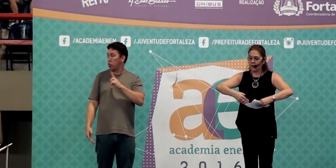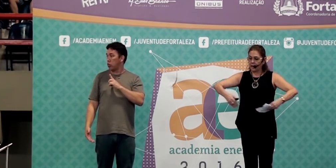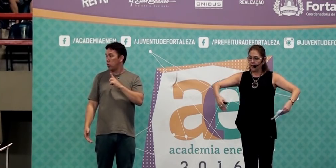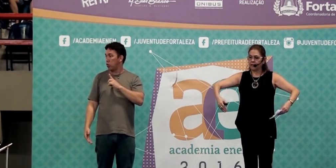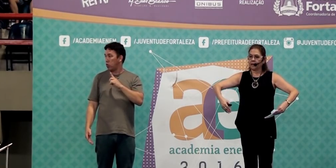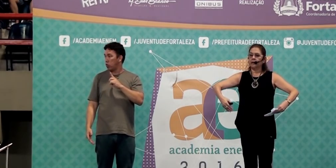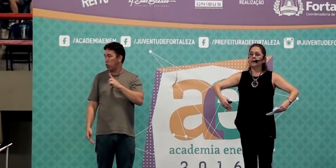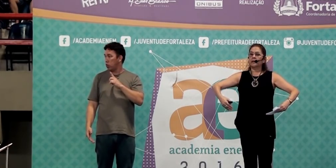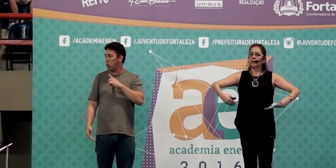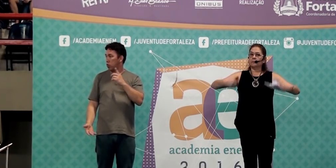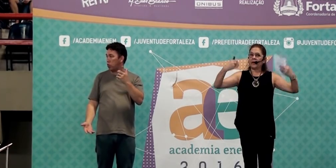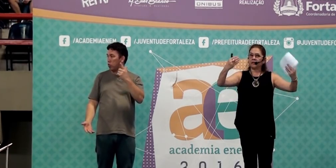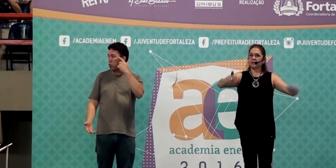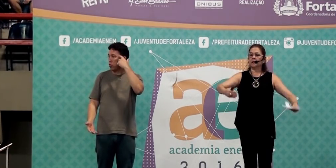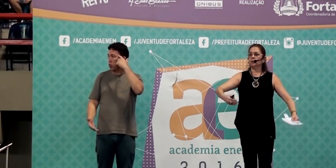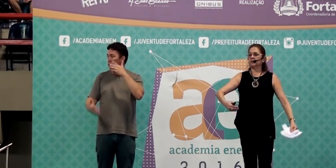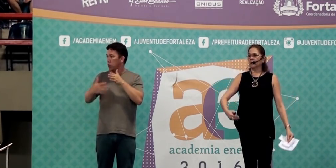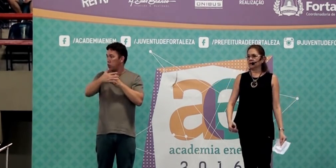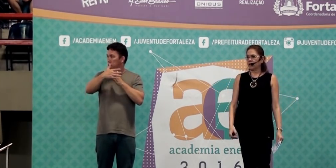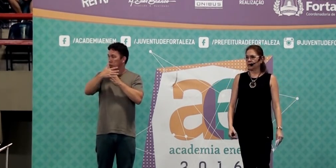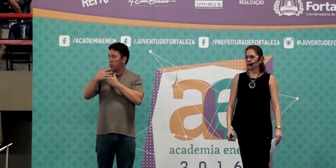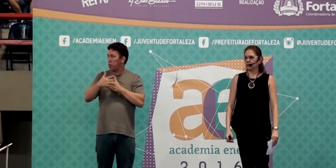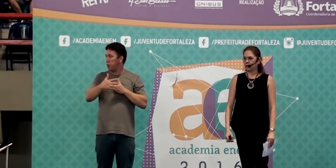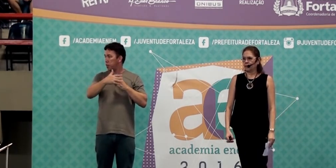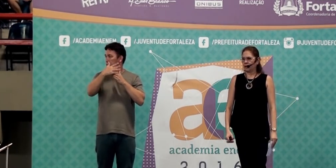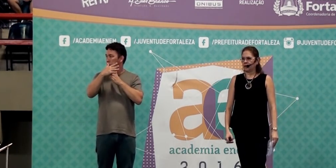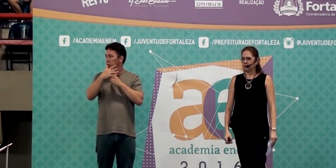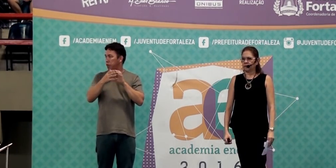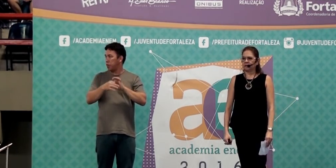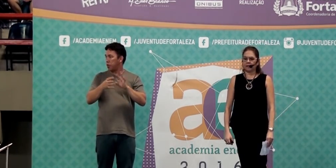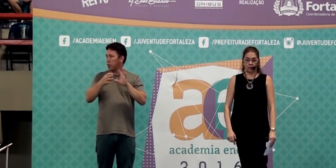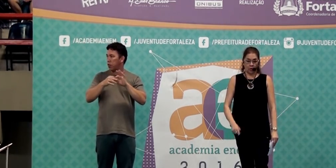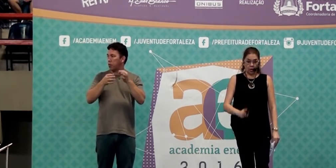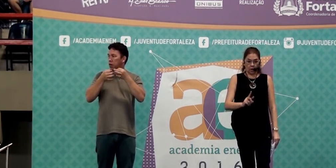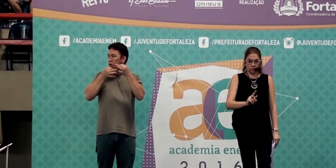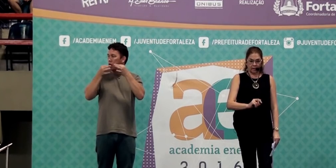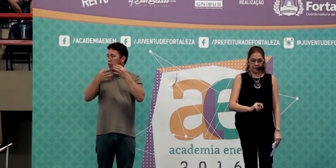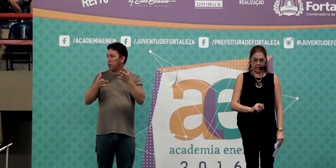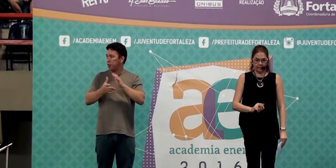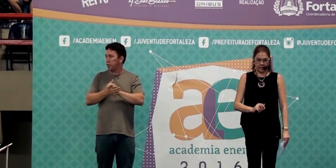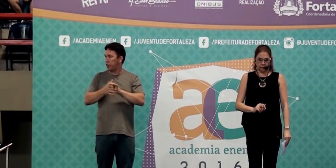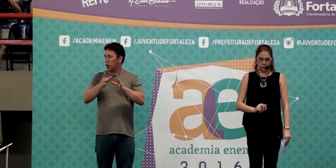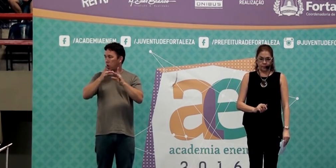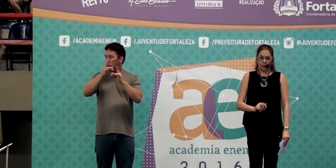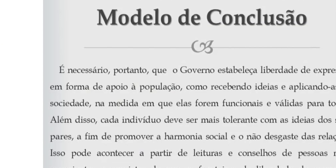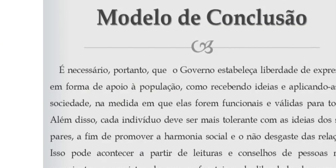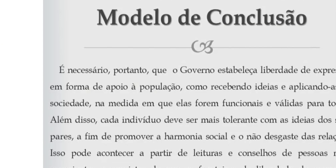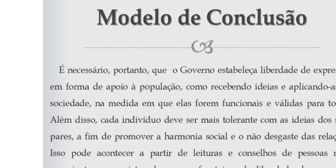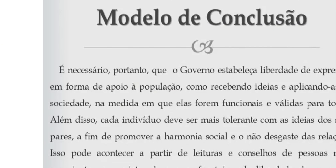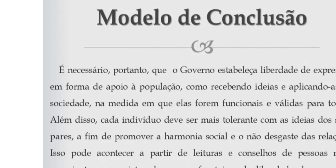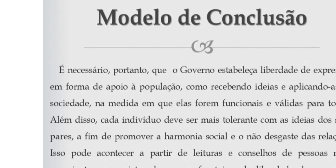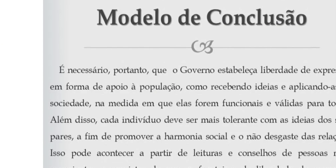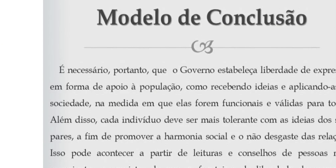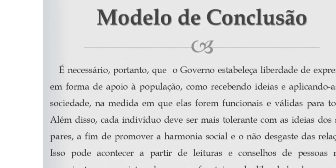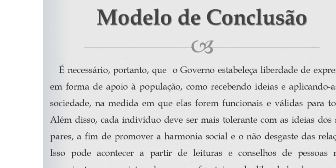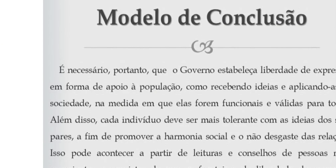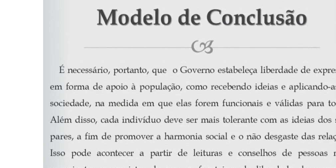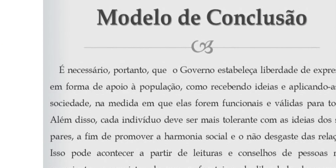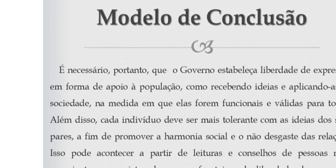uma barreira que impeça os excessos da liberdade de expressão? Olha o detalhamento.